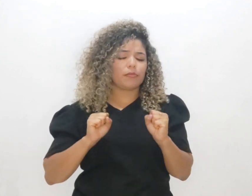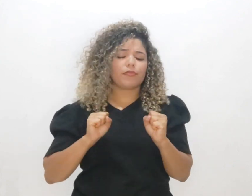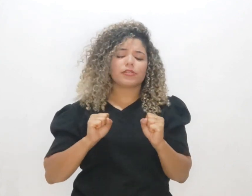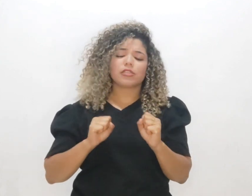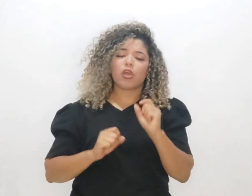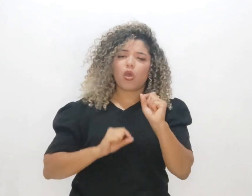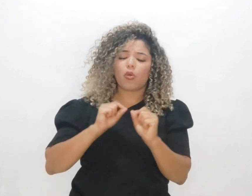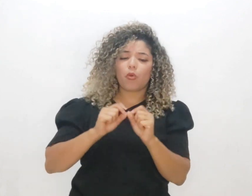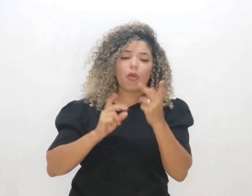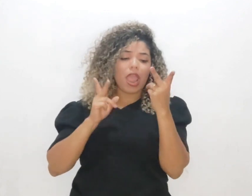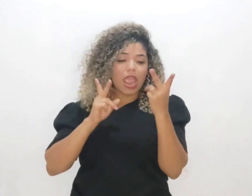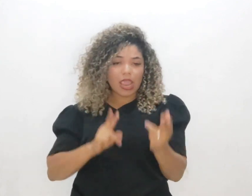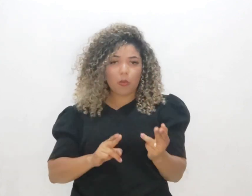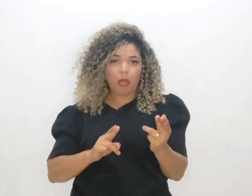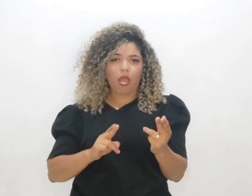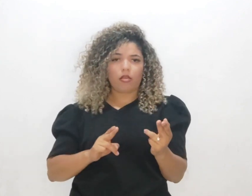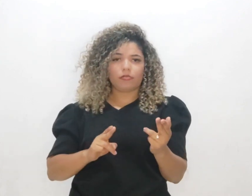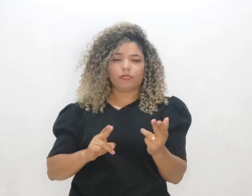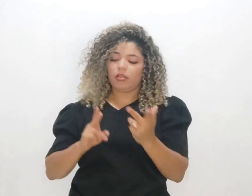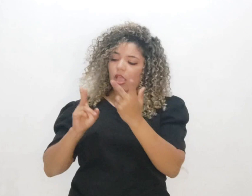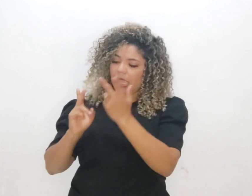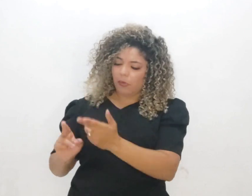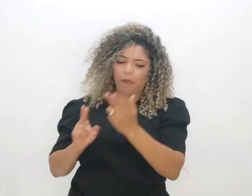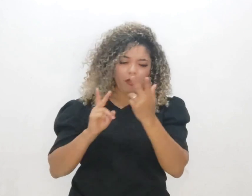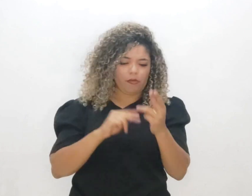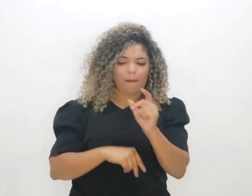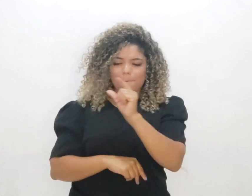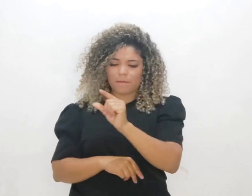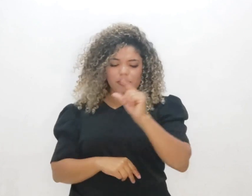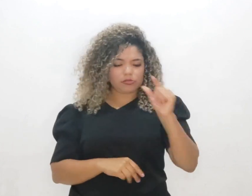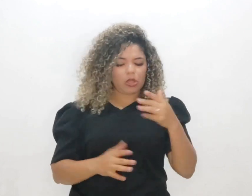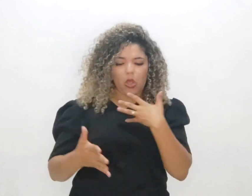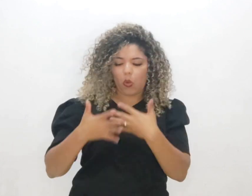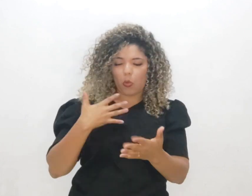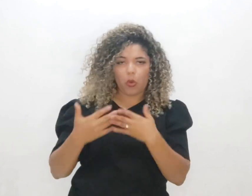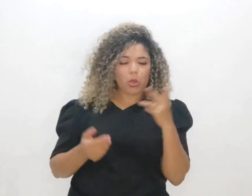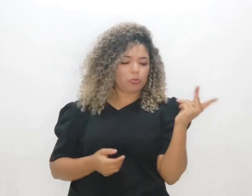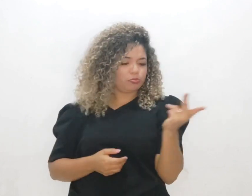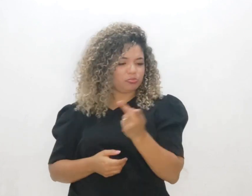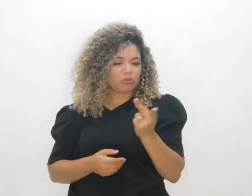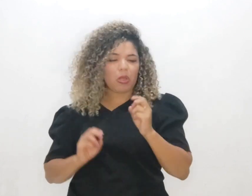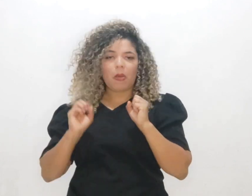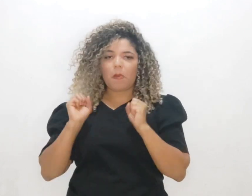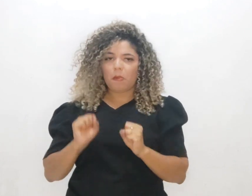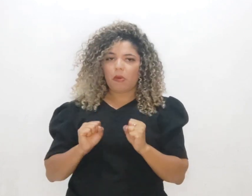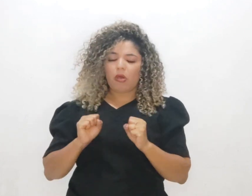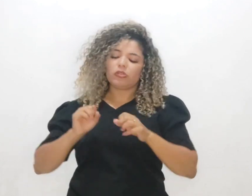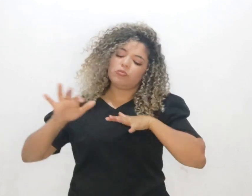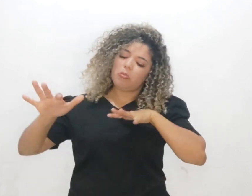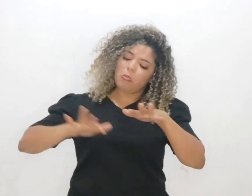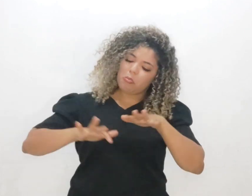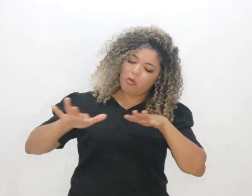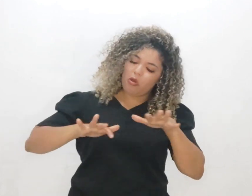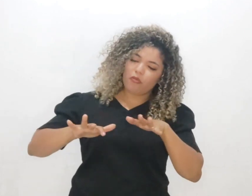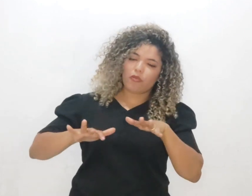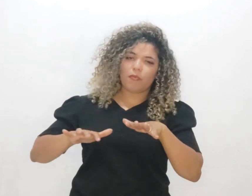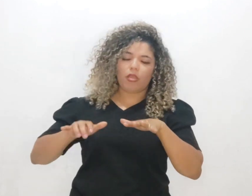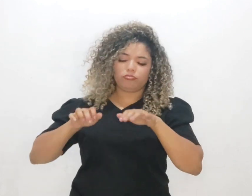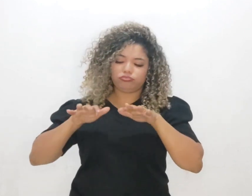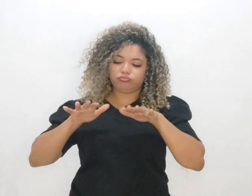engrenagens iguais. Engrenagens iguais, qualquer uma dessas, elas podem transferir movimento de uma região do projeto